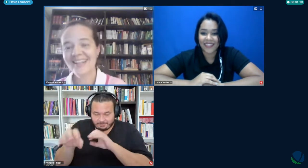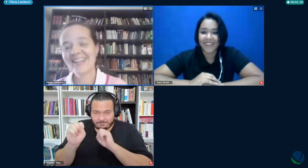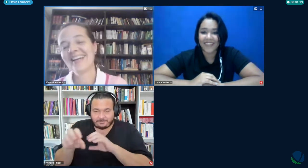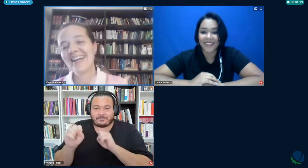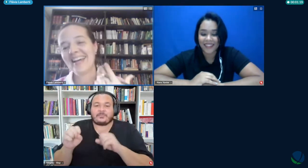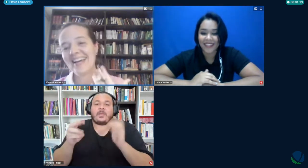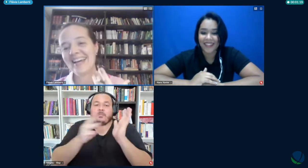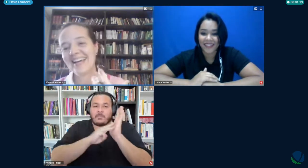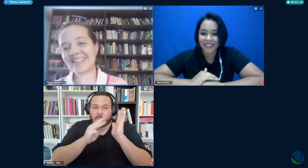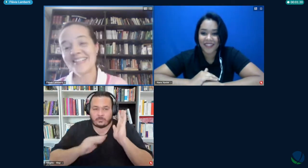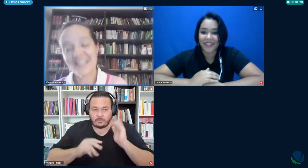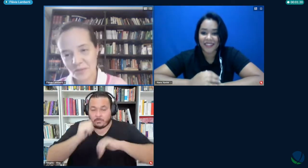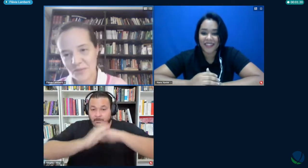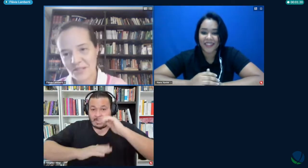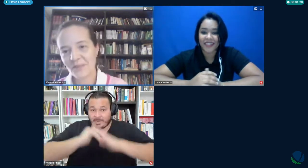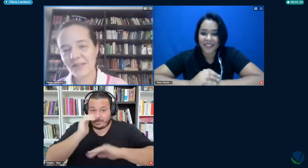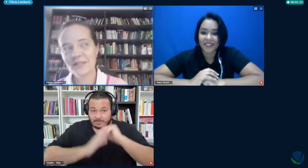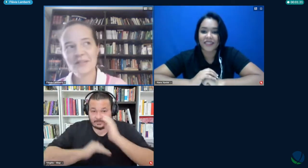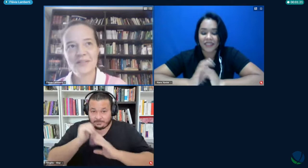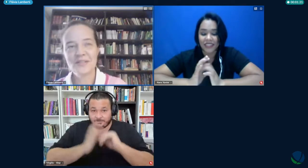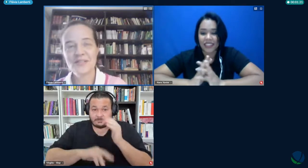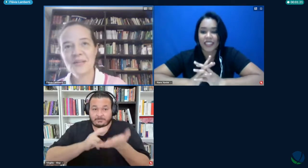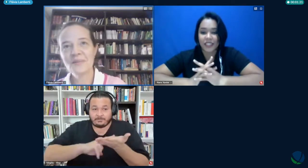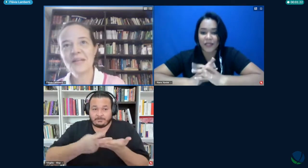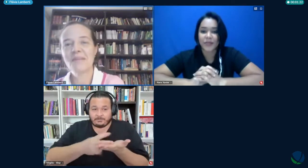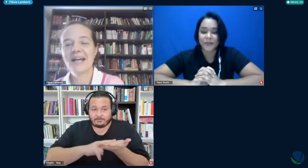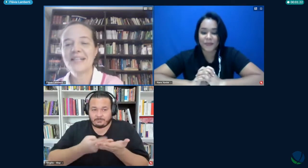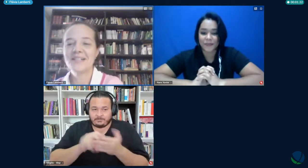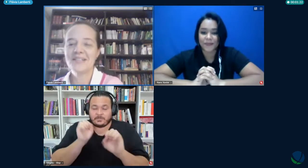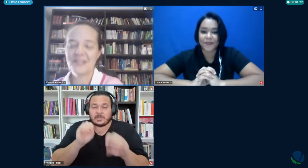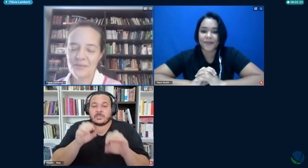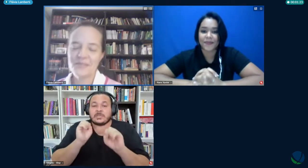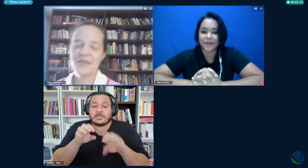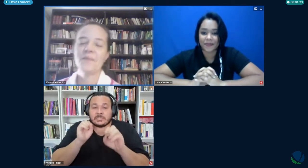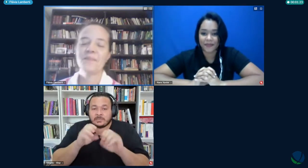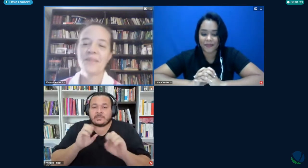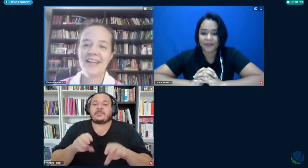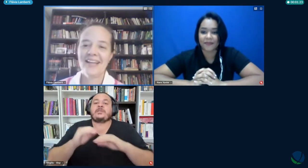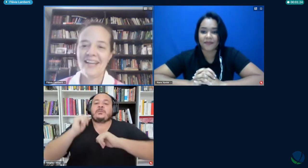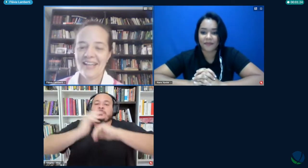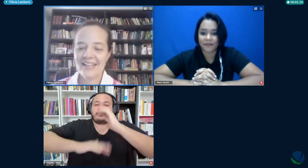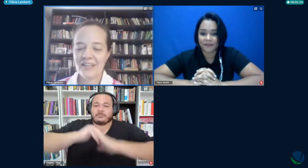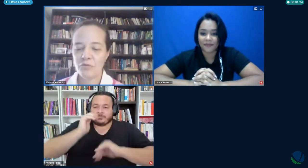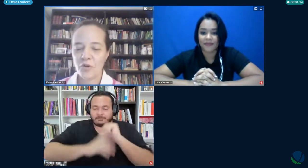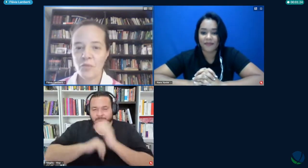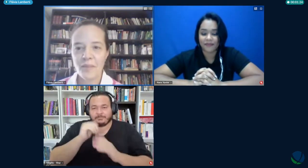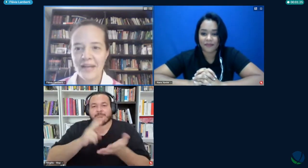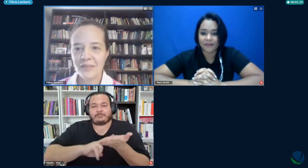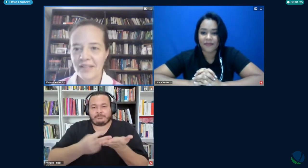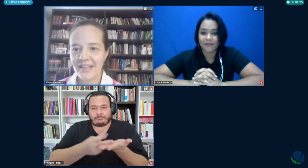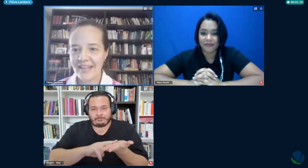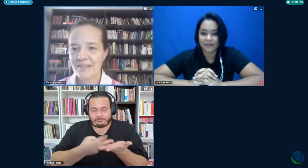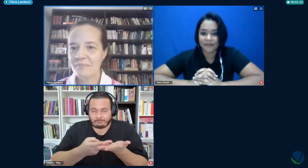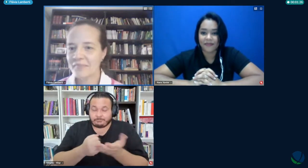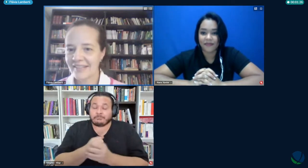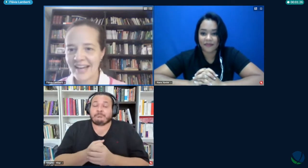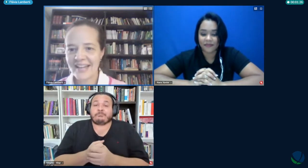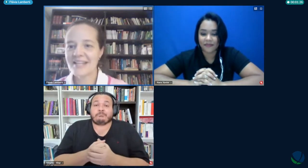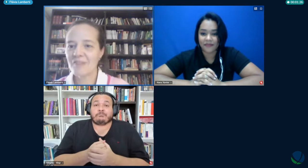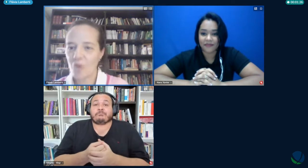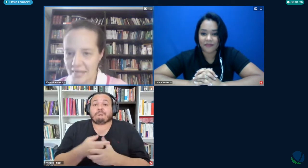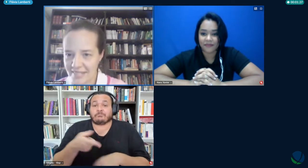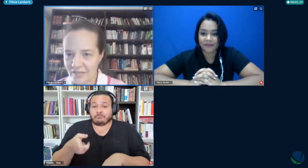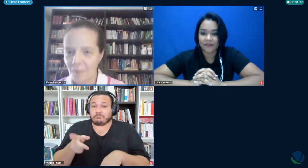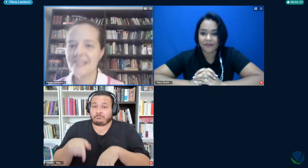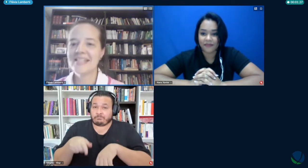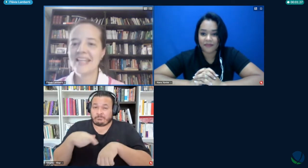prática, de tradução, né? De ensino da prática de tradução. Então, foi um momento em que Nara